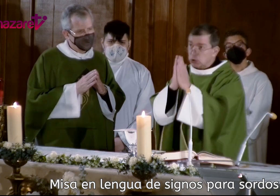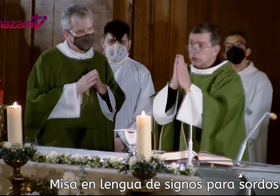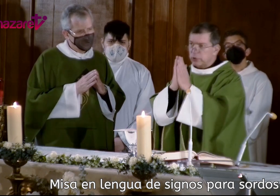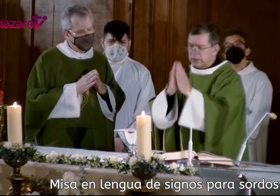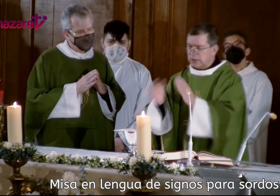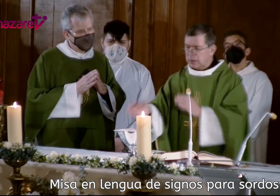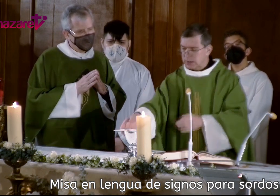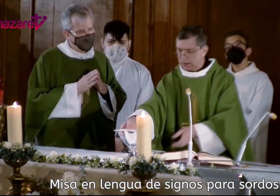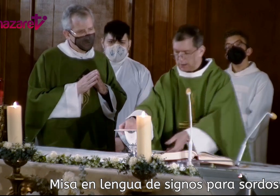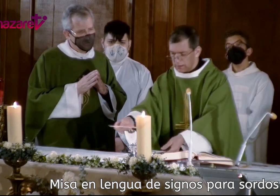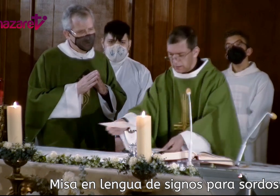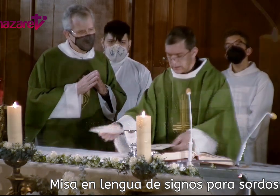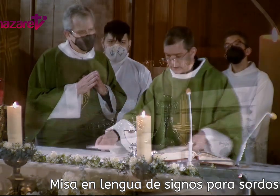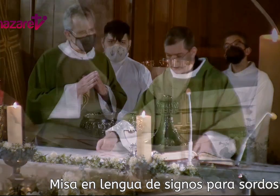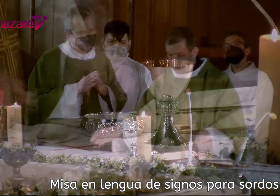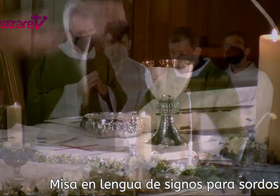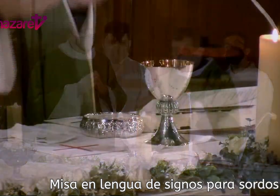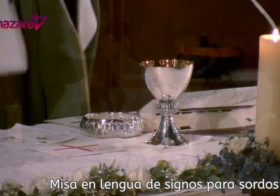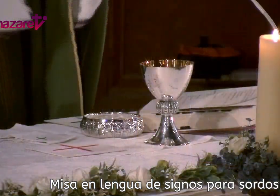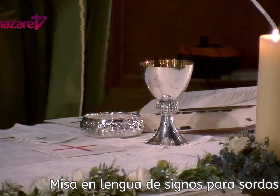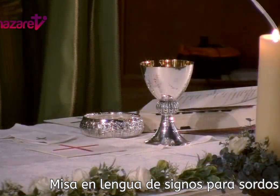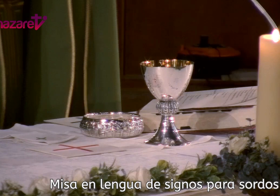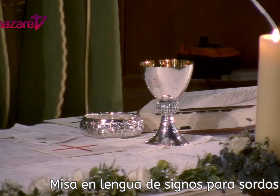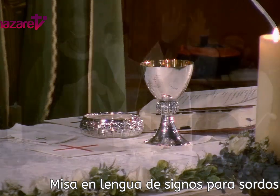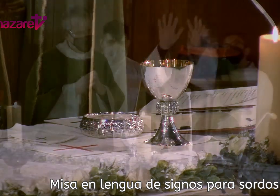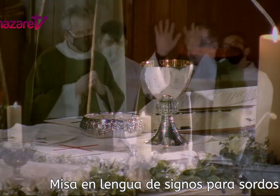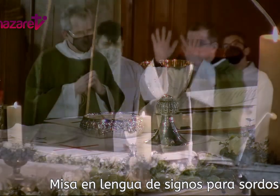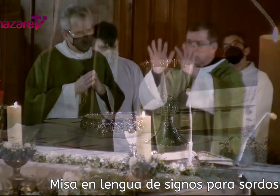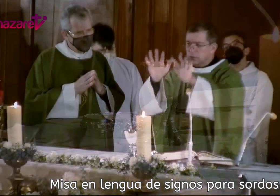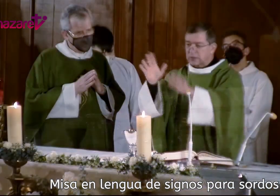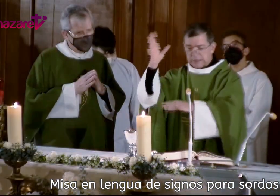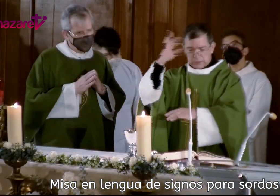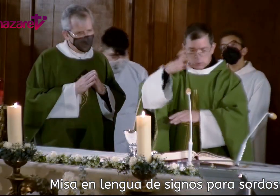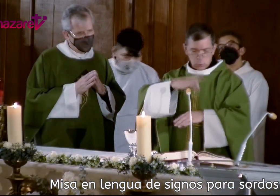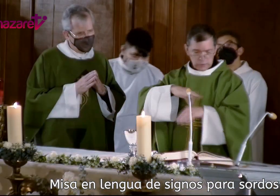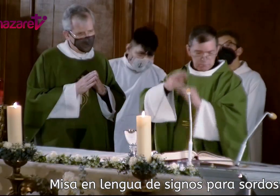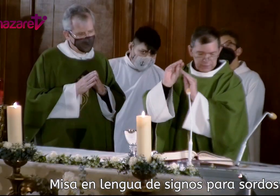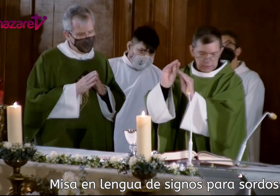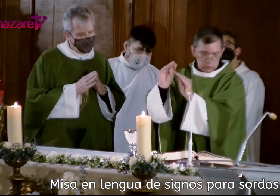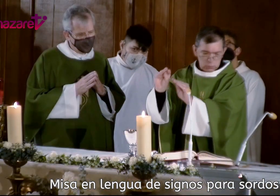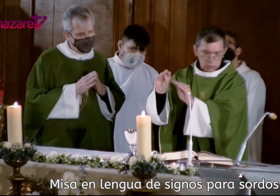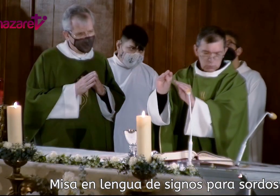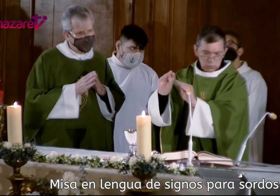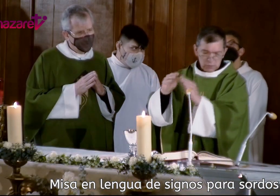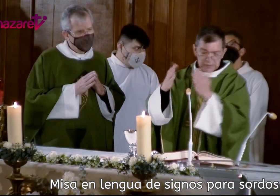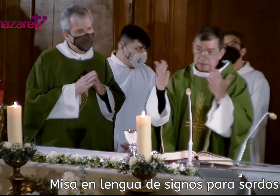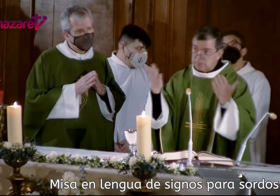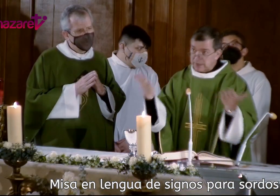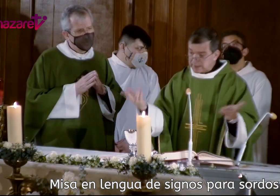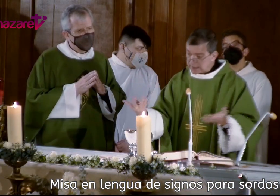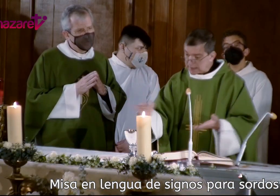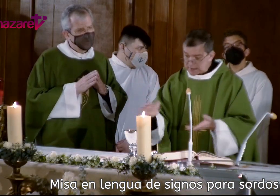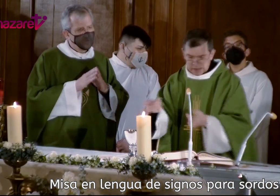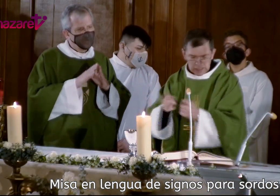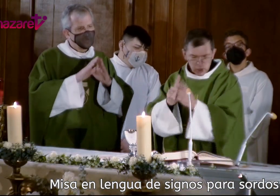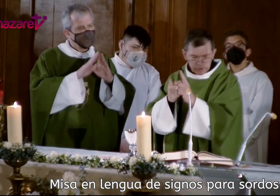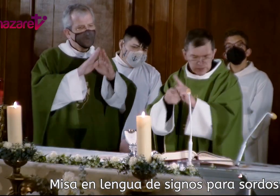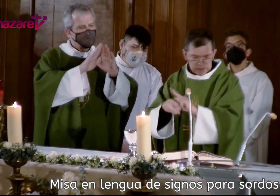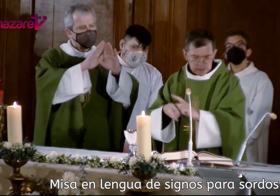doni con la efusión de tu Espíritu, de manera que se conviertan